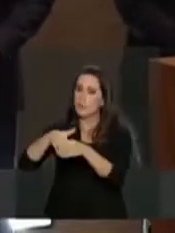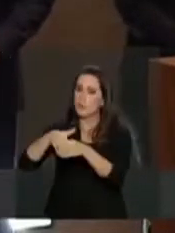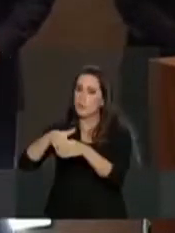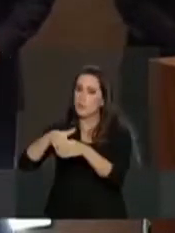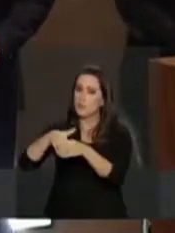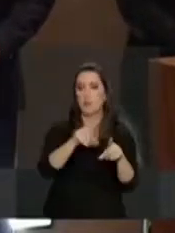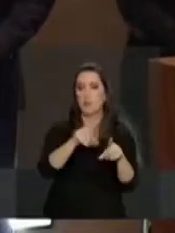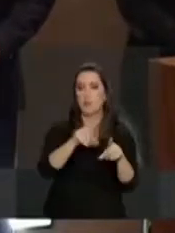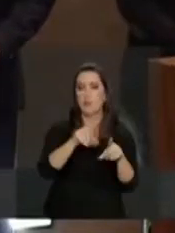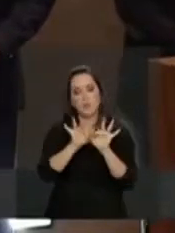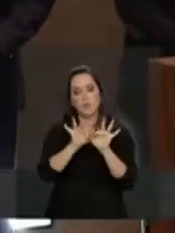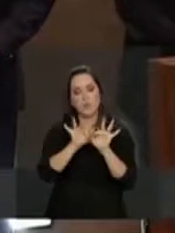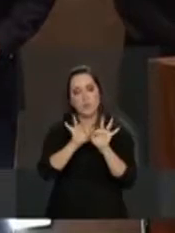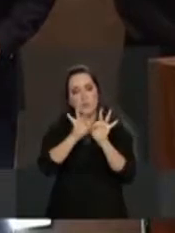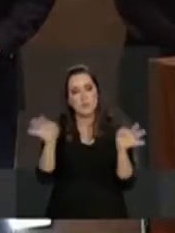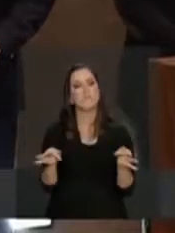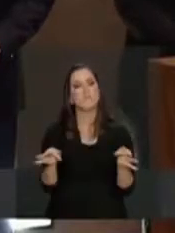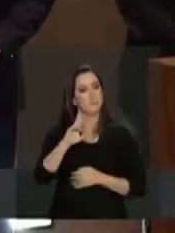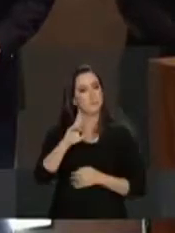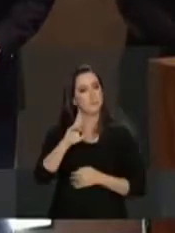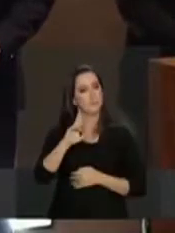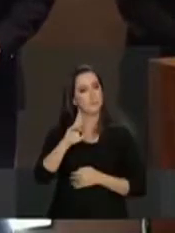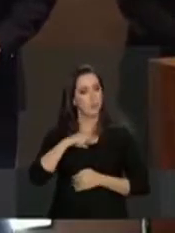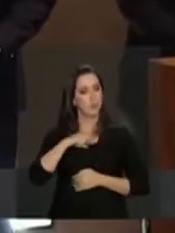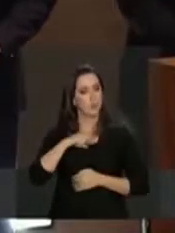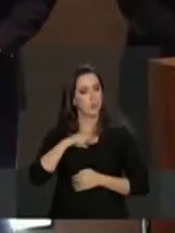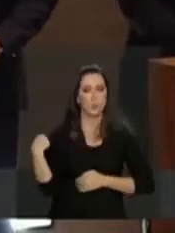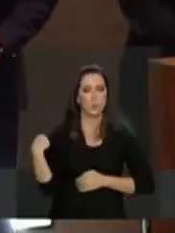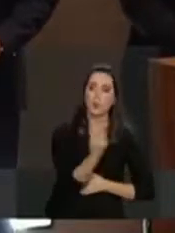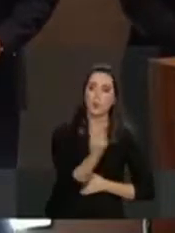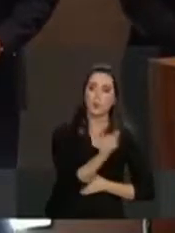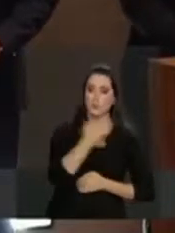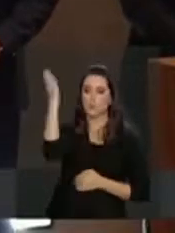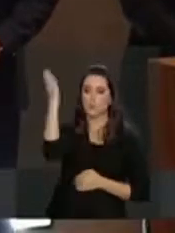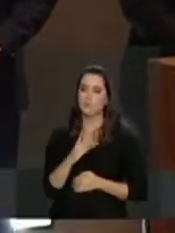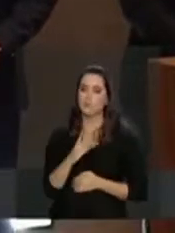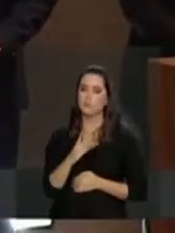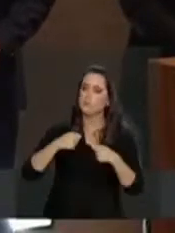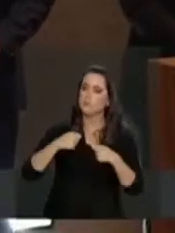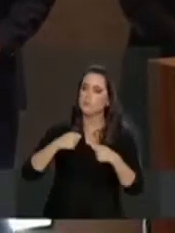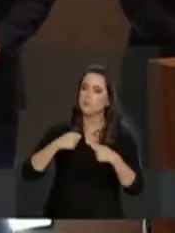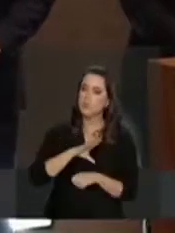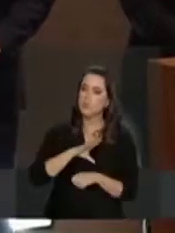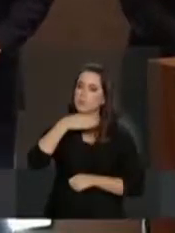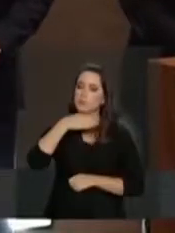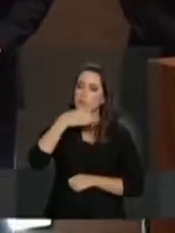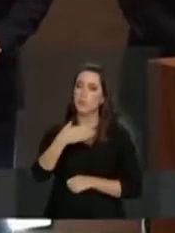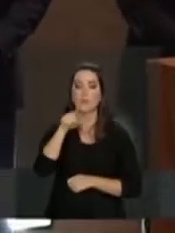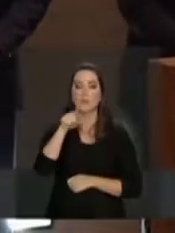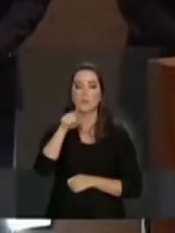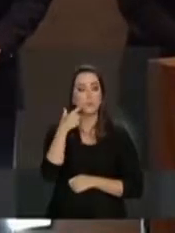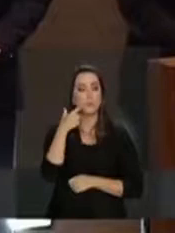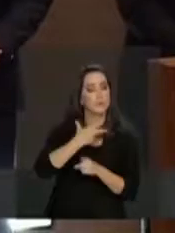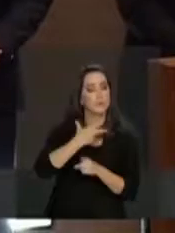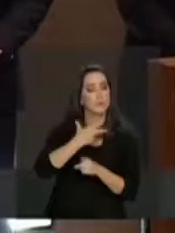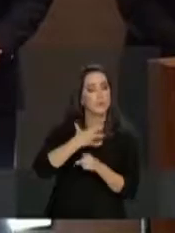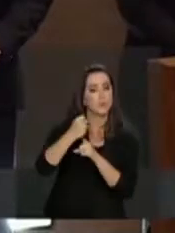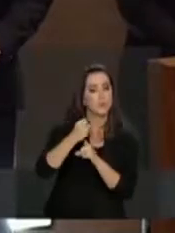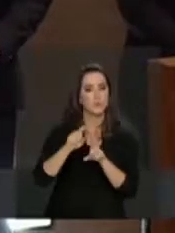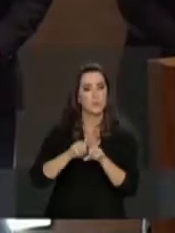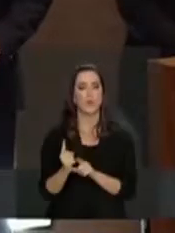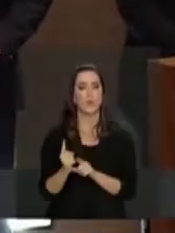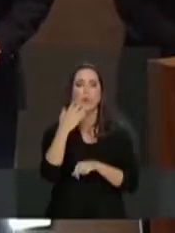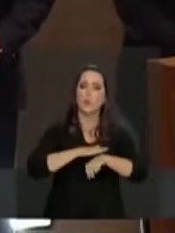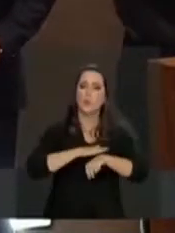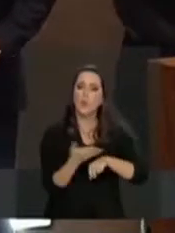com serenidade e responsabilidade. Nós, brasileiros, devemos nos orgulhar dessa conquista.